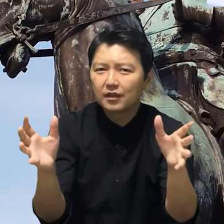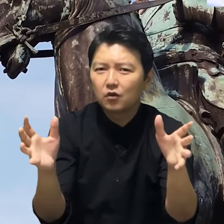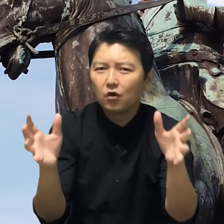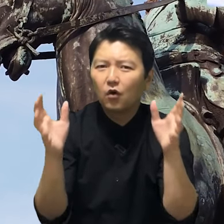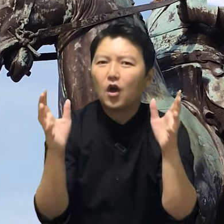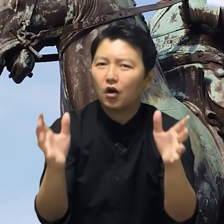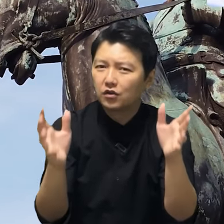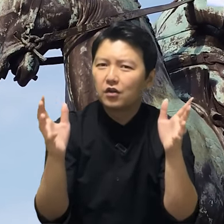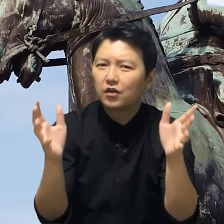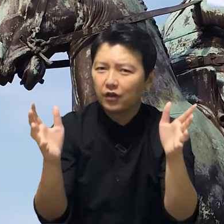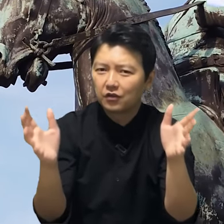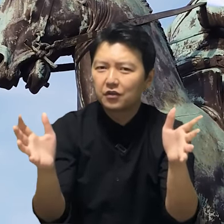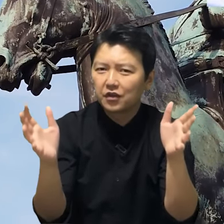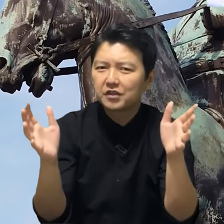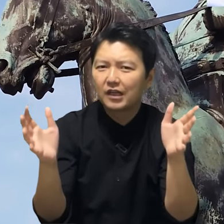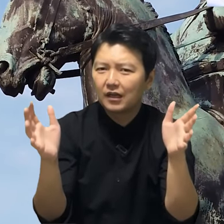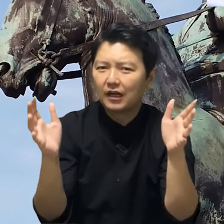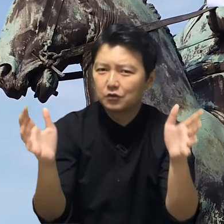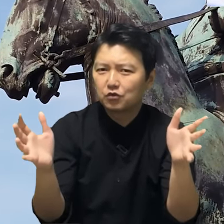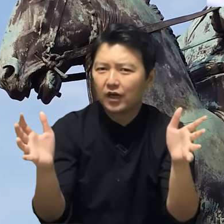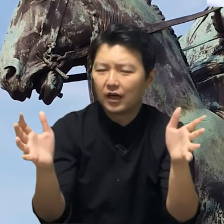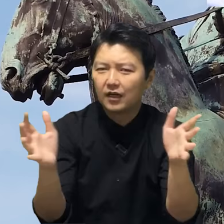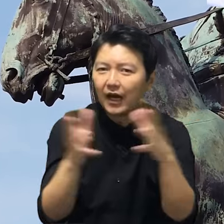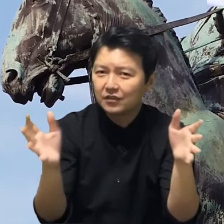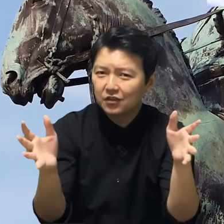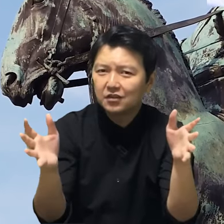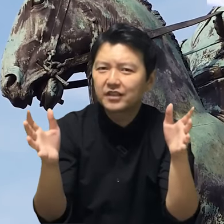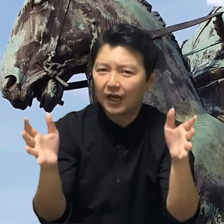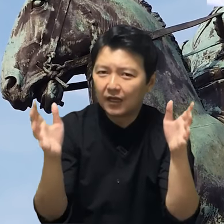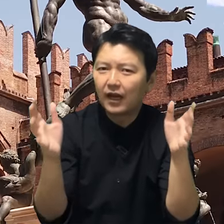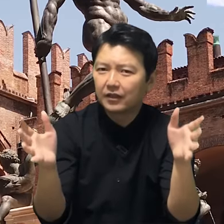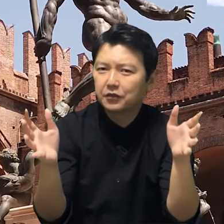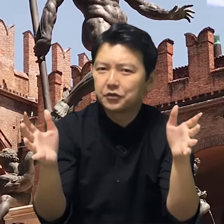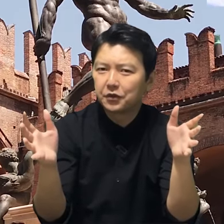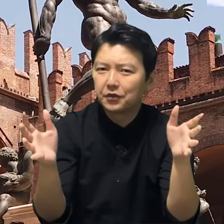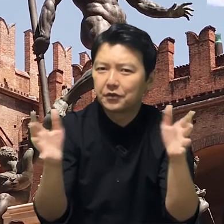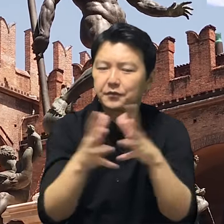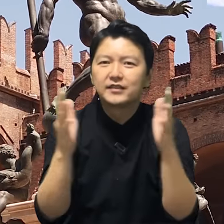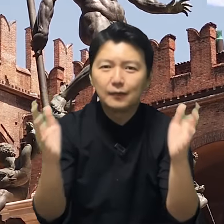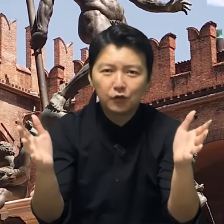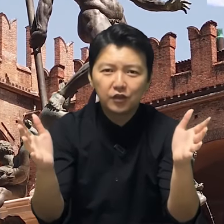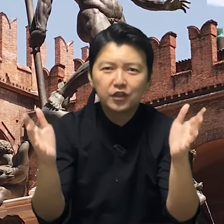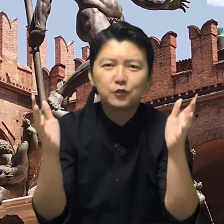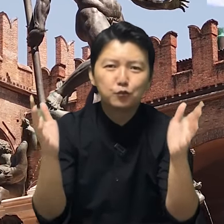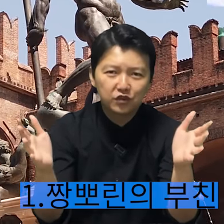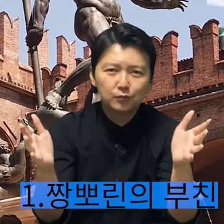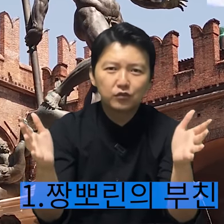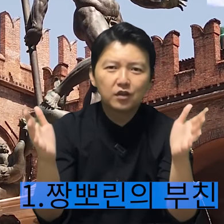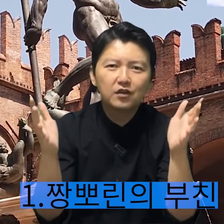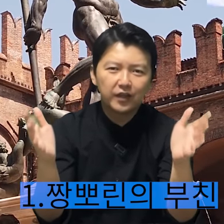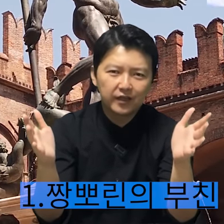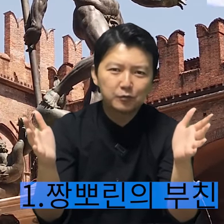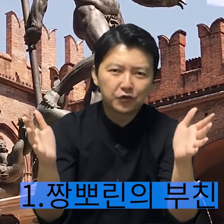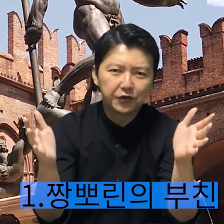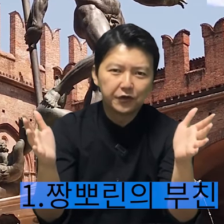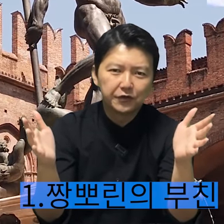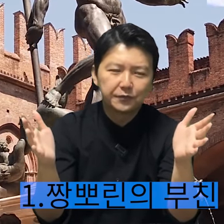자랐고 어떻게 살아가는구나 하는 걸 잘 알게 되죠. 짱보린이 부친부터 얘기해 볼게요.